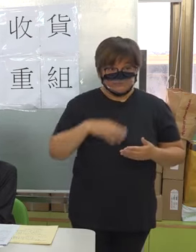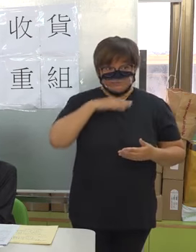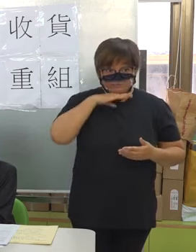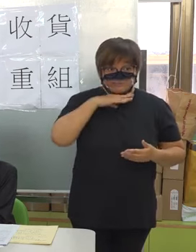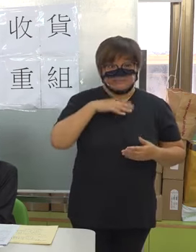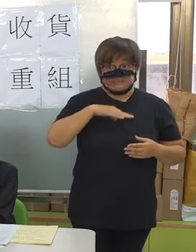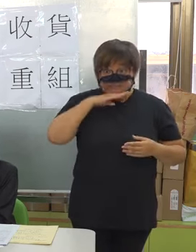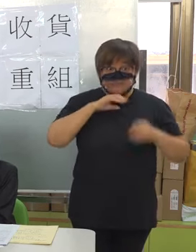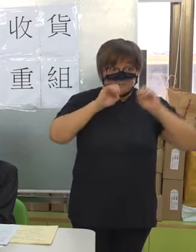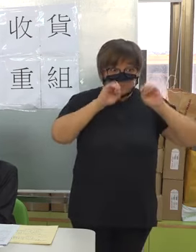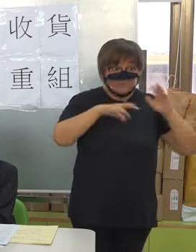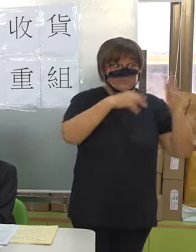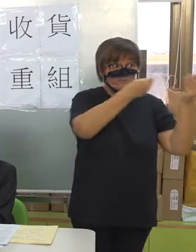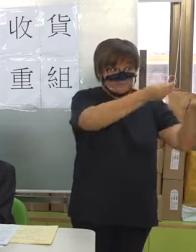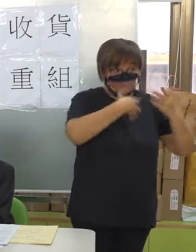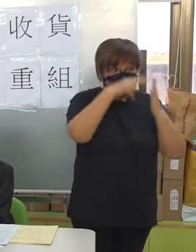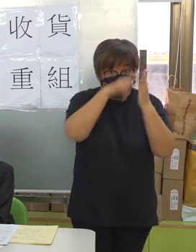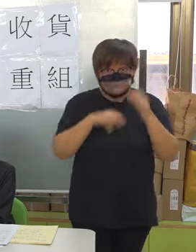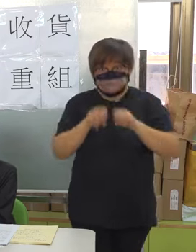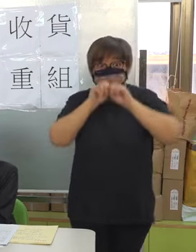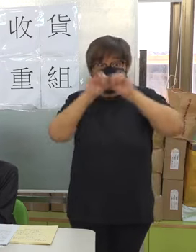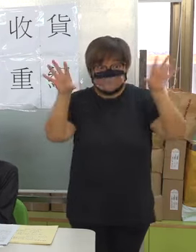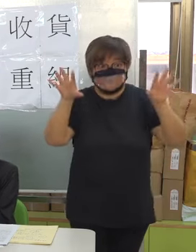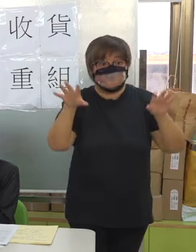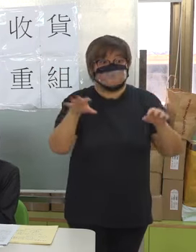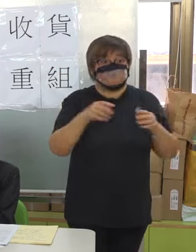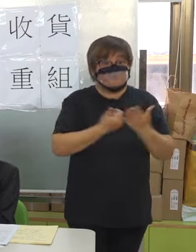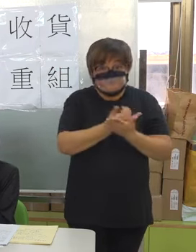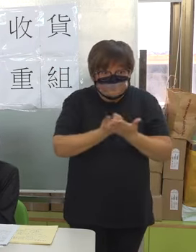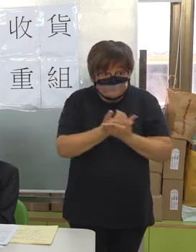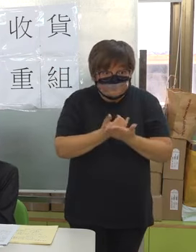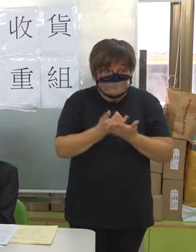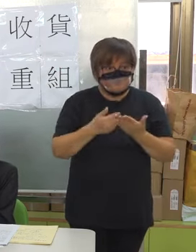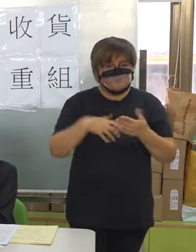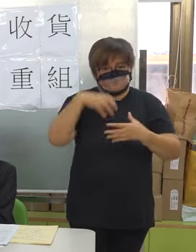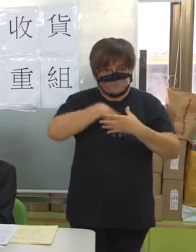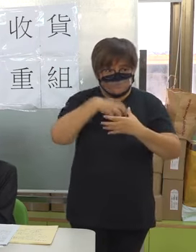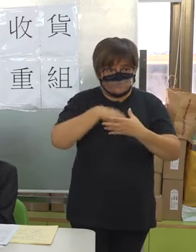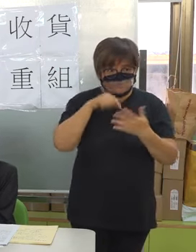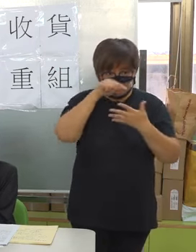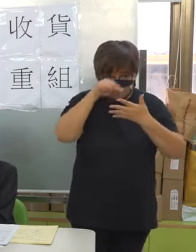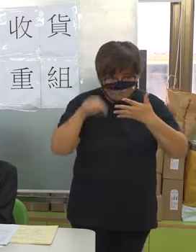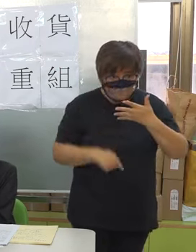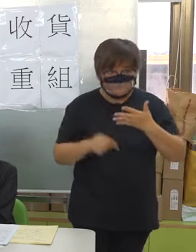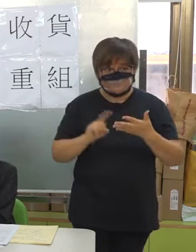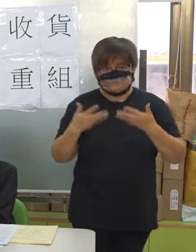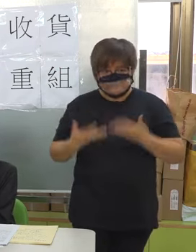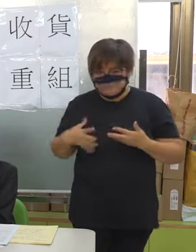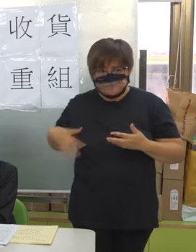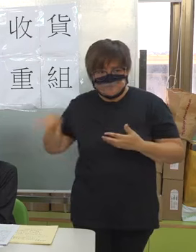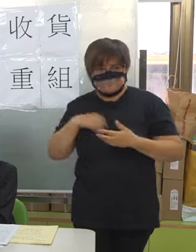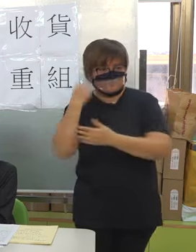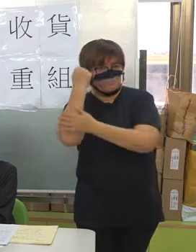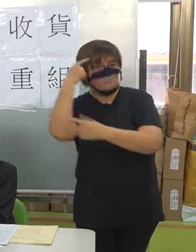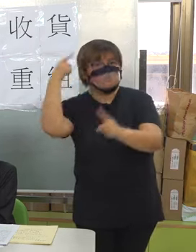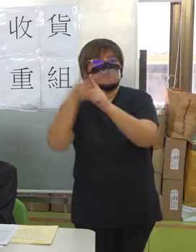入面嘅用詞啦，或者係入面嘅時序正唔正確。但係我哋要嘅係乜嘢啊？我哋唔係一份咁樣嘅報告，我哋要嘅係獨立調查委